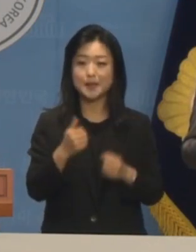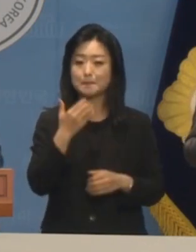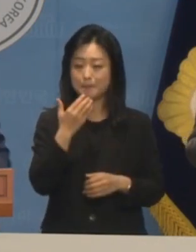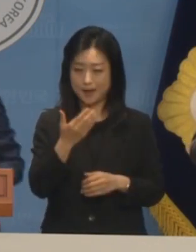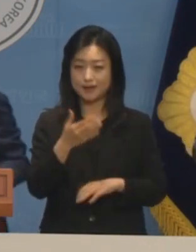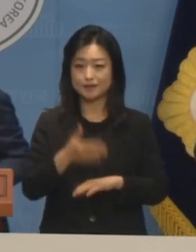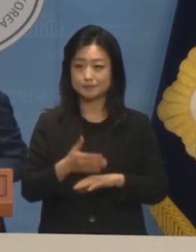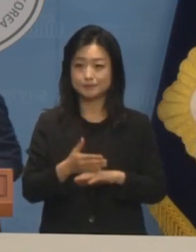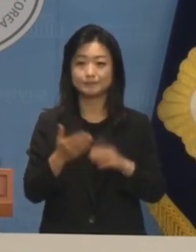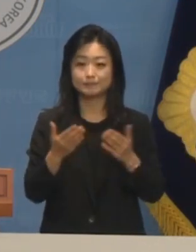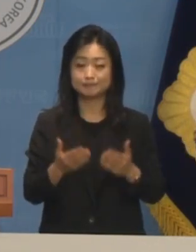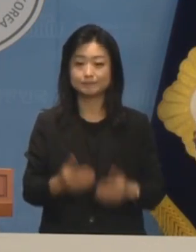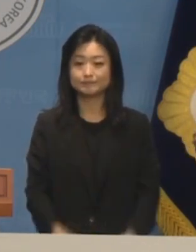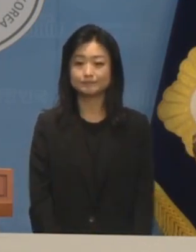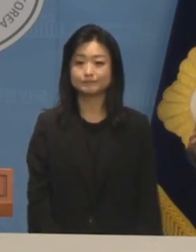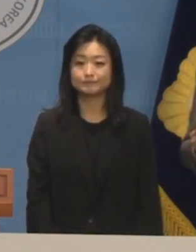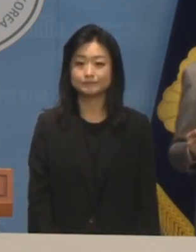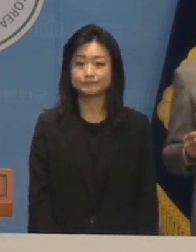감사합니다.